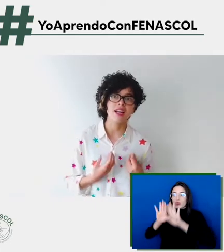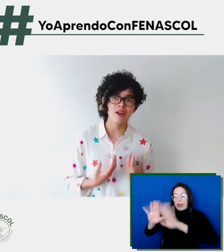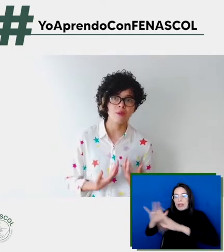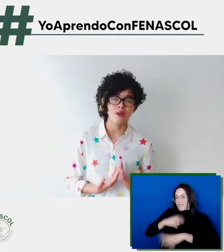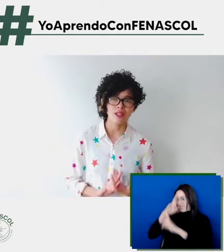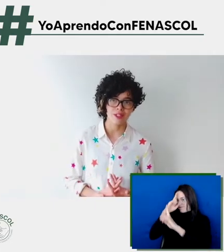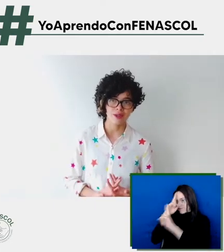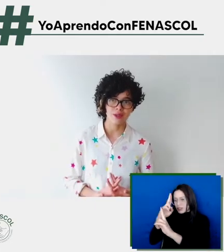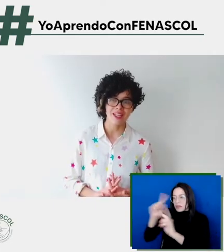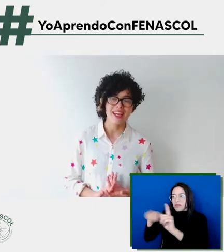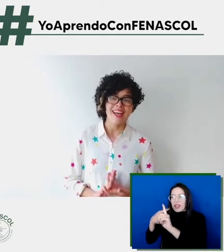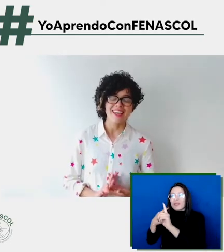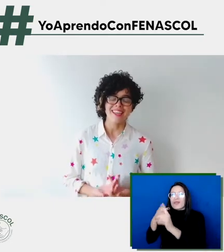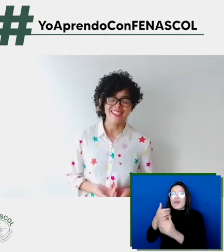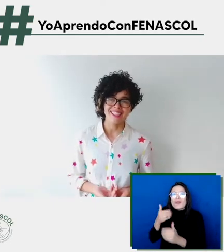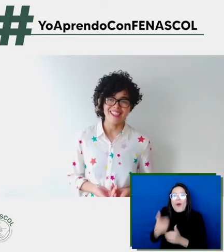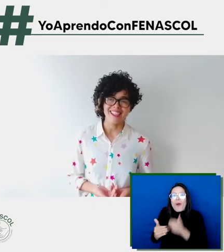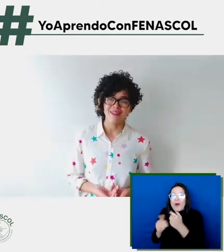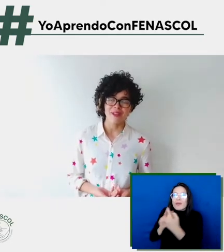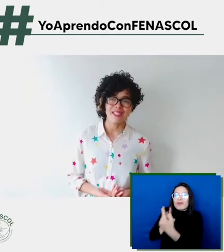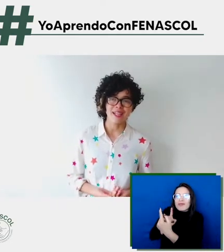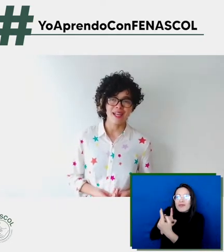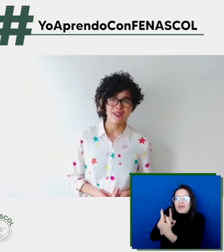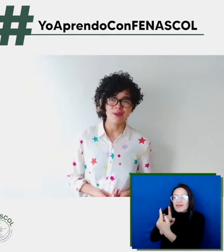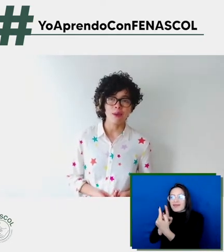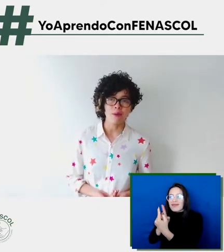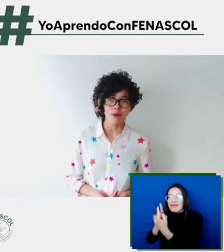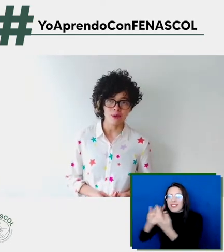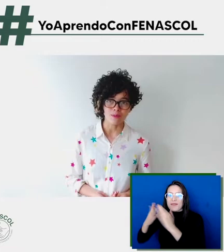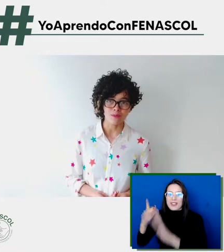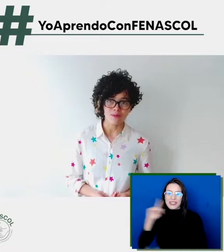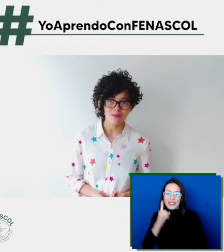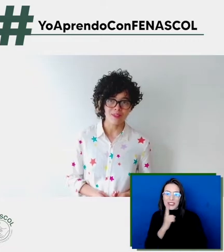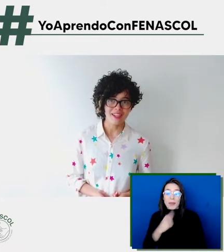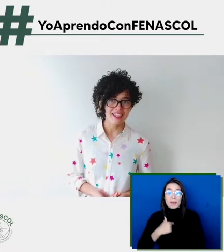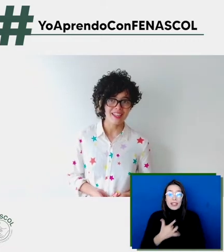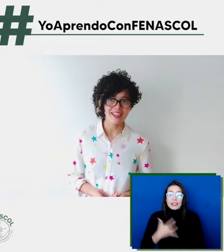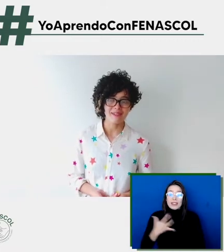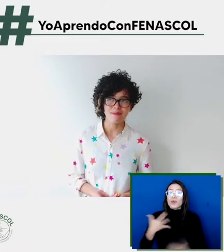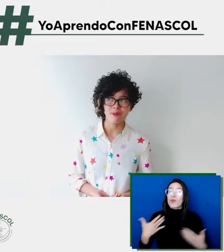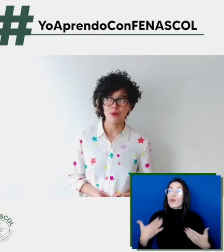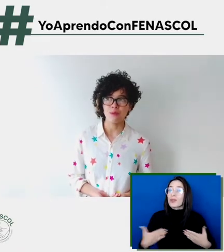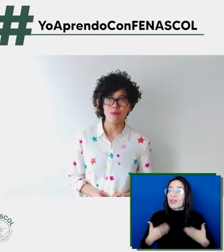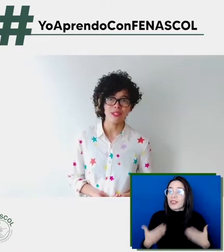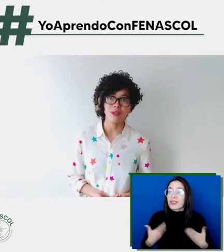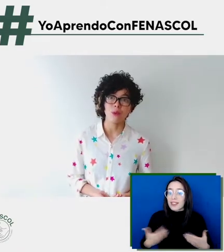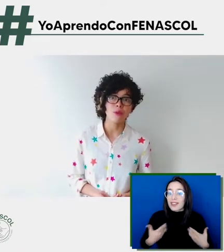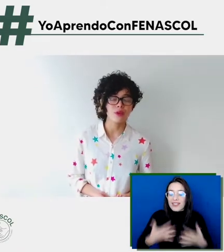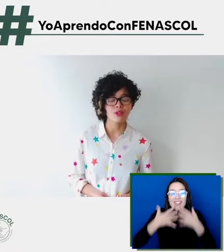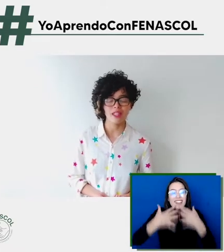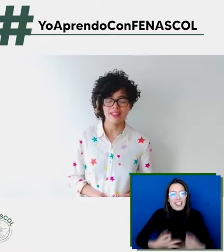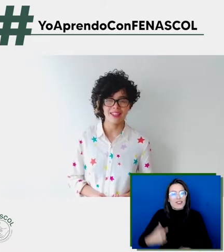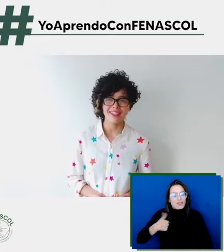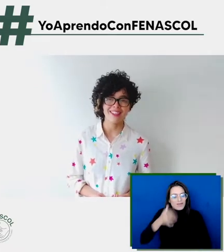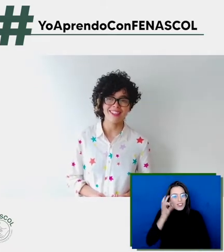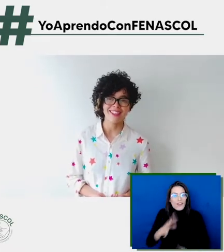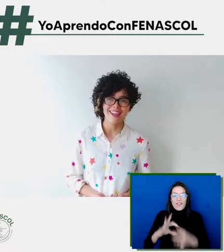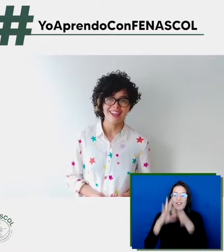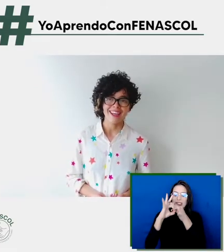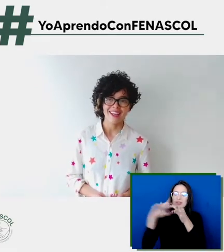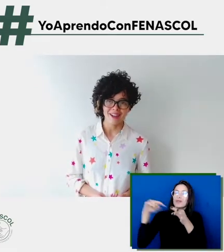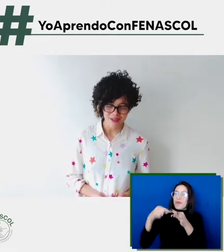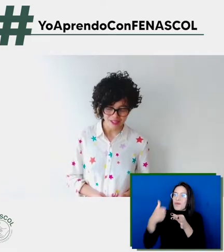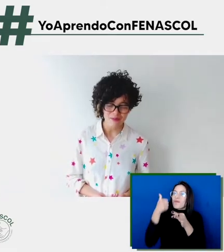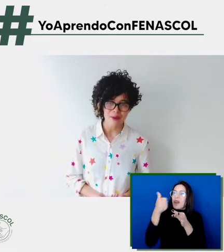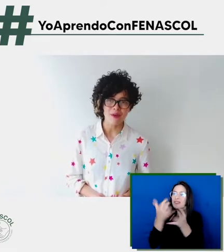respetar a la comunidad sorda y así irme acercando de a poco. Yo me siento muy contenta y